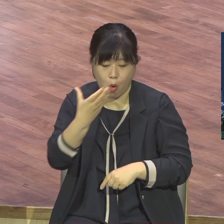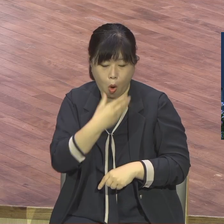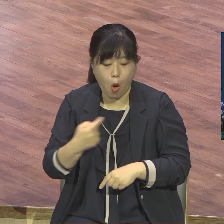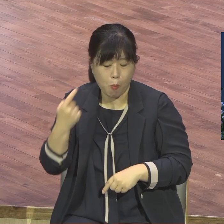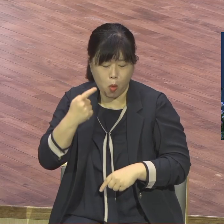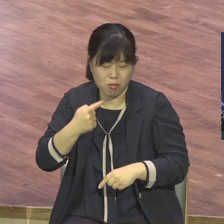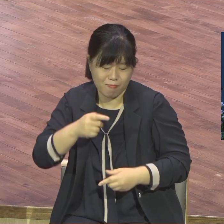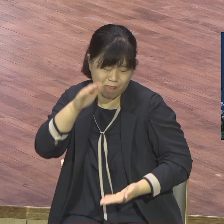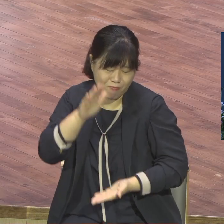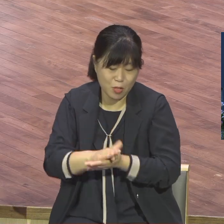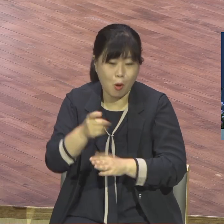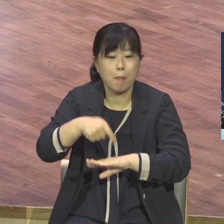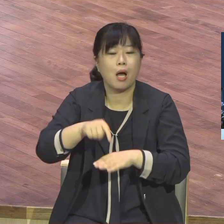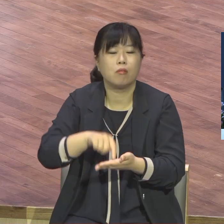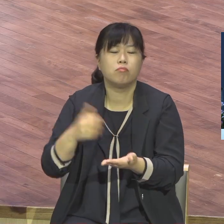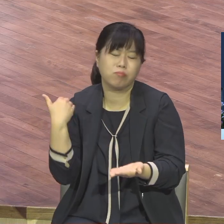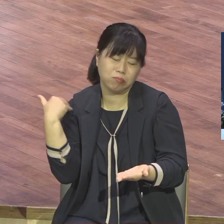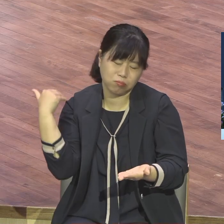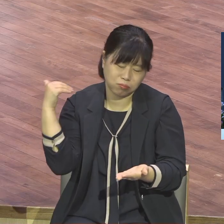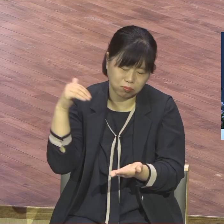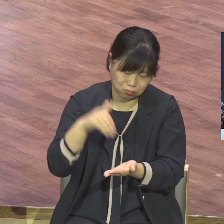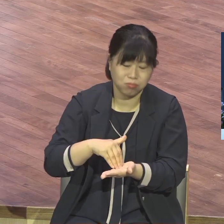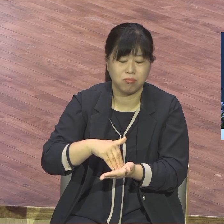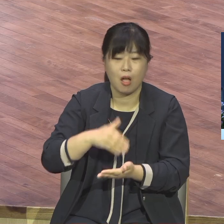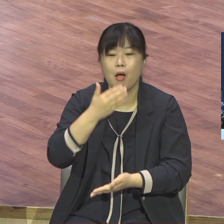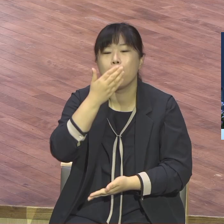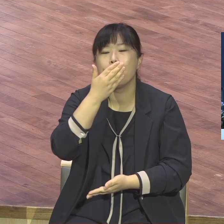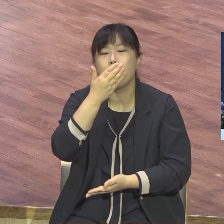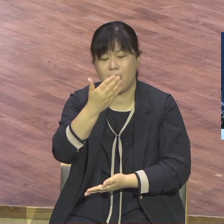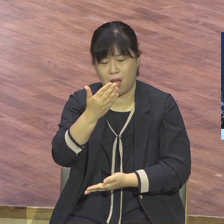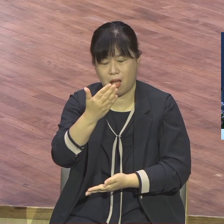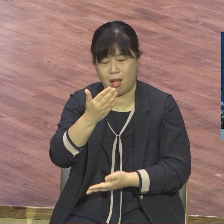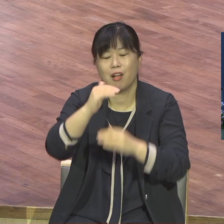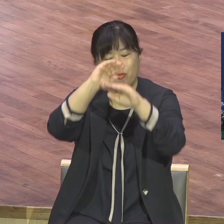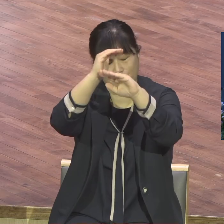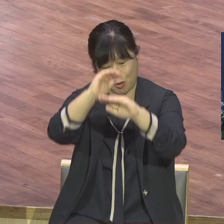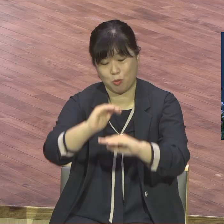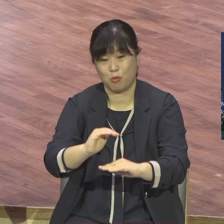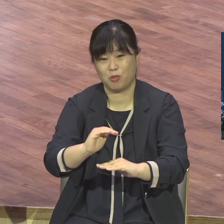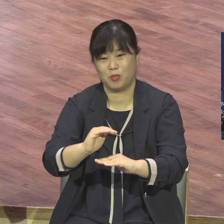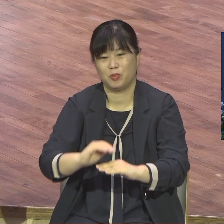열정을 회복시켜 주시는 메시지로 가득 차 있습니다.